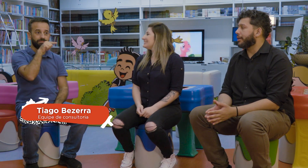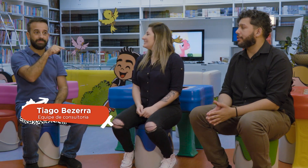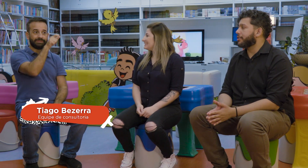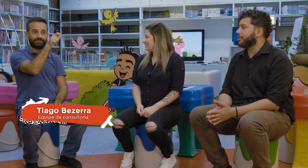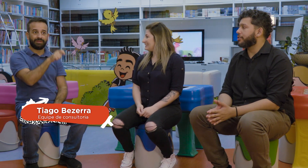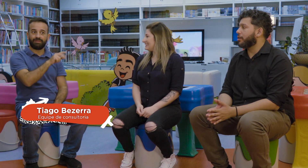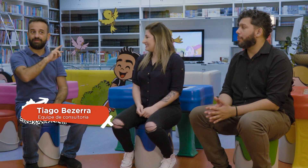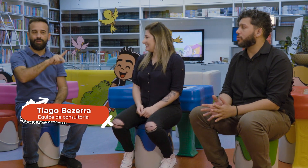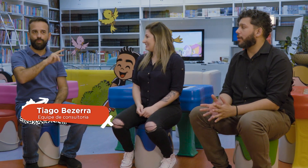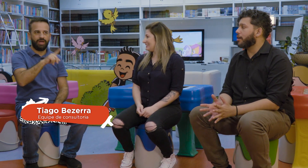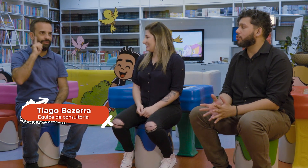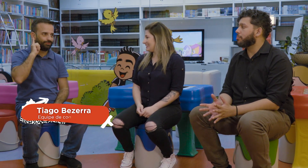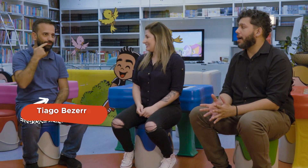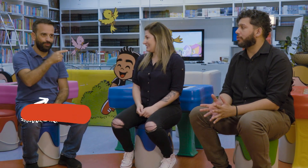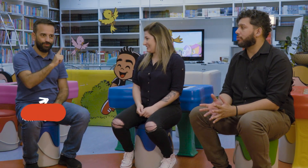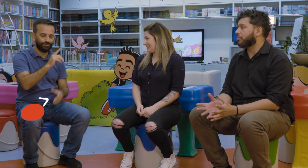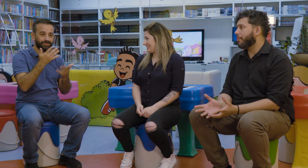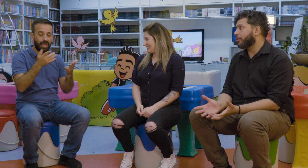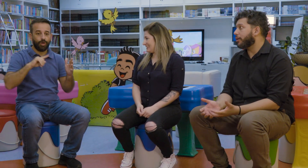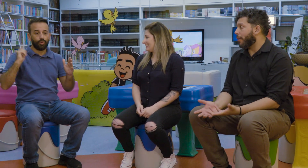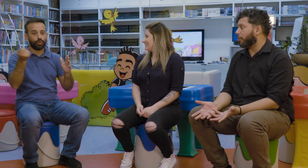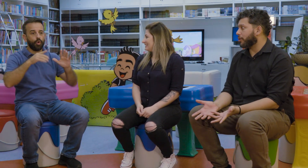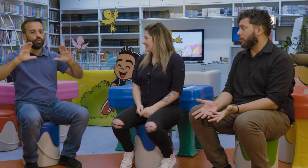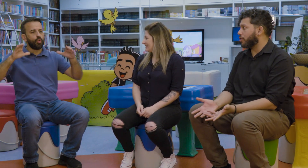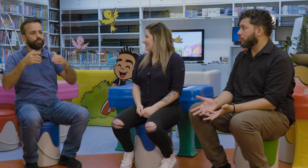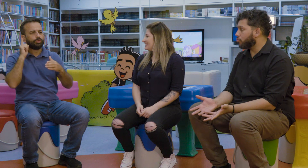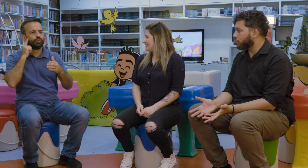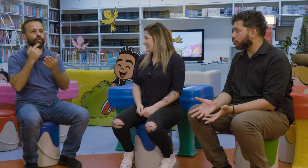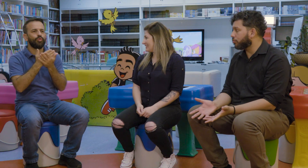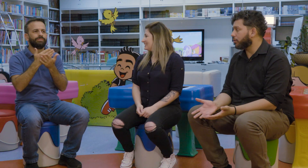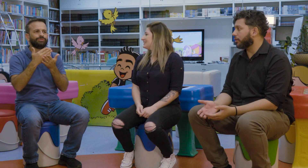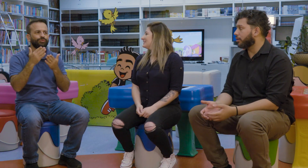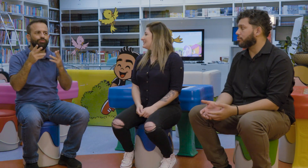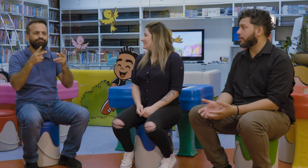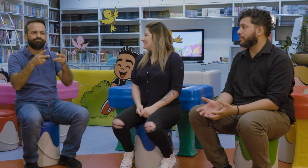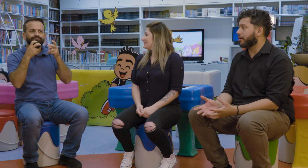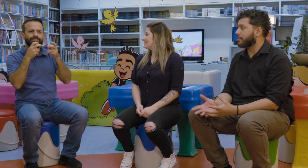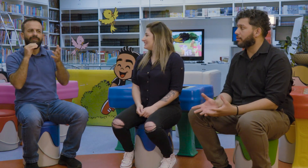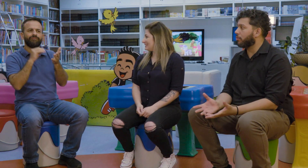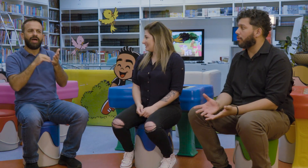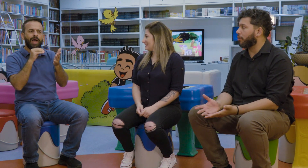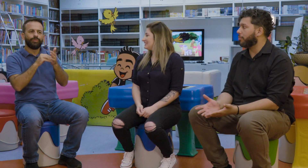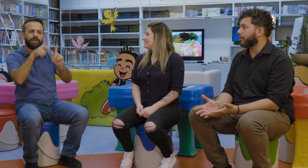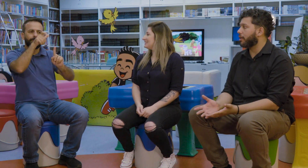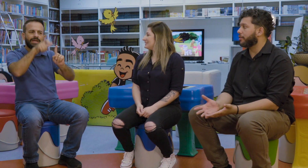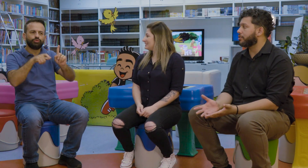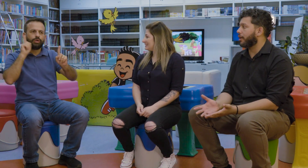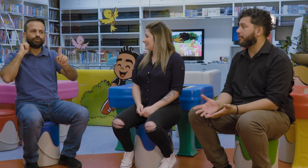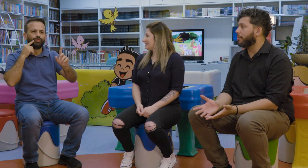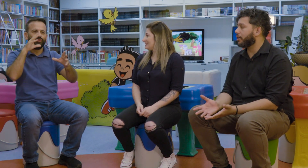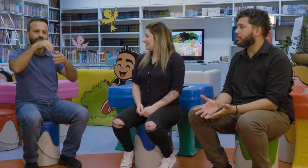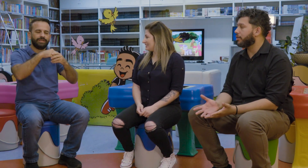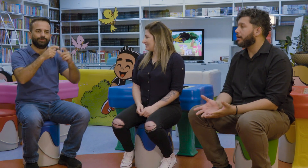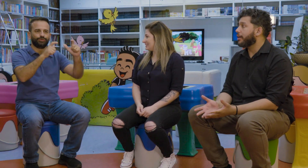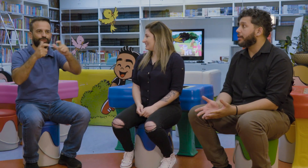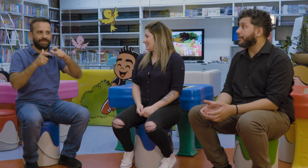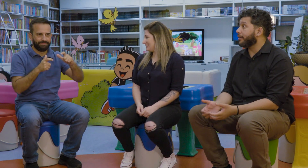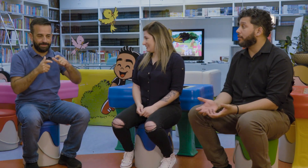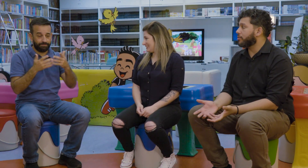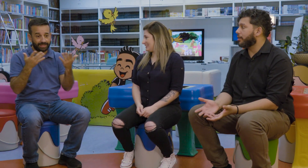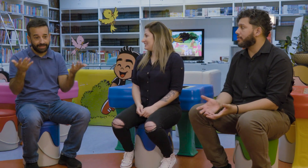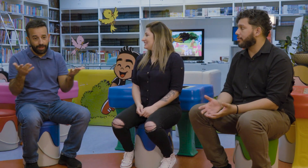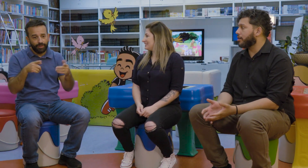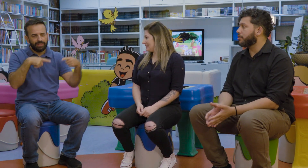conversa e a gente tinha o personagem Humberto, que Humberto não era um personagem surdo, que não tinha essa questão com a comunidade diretamente,